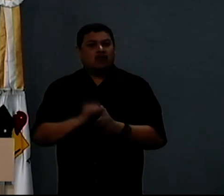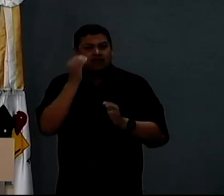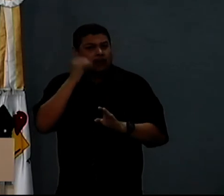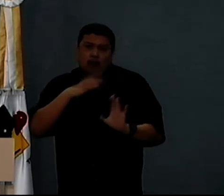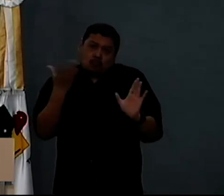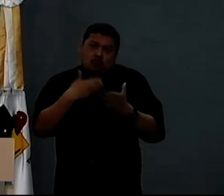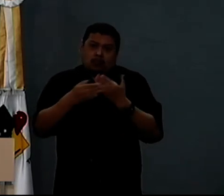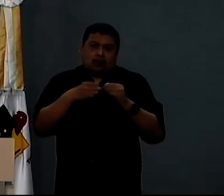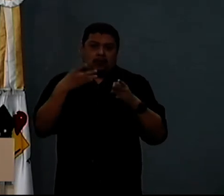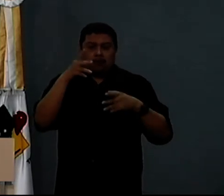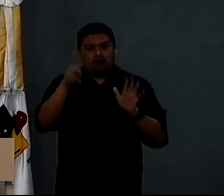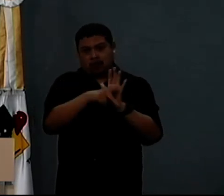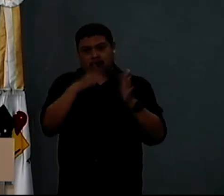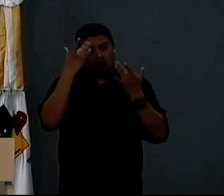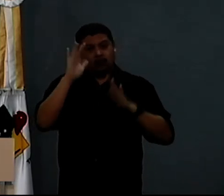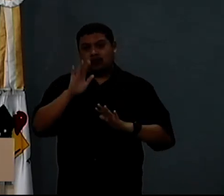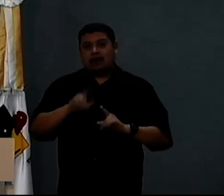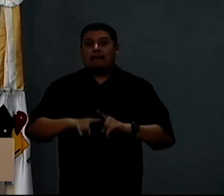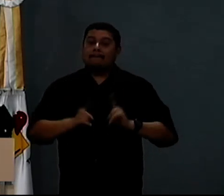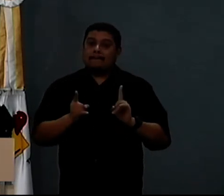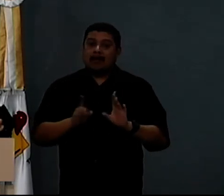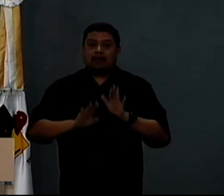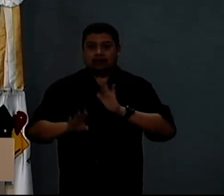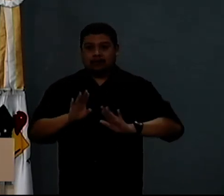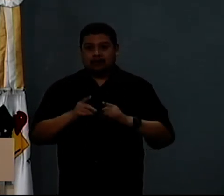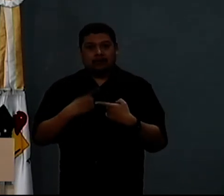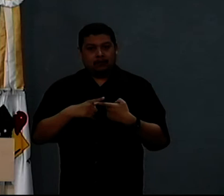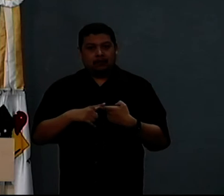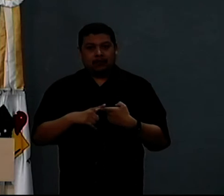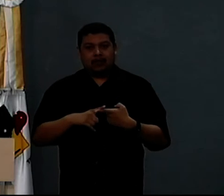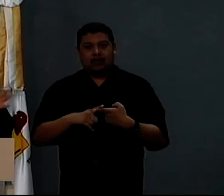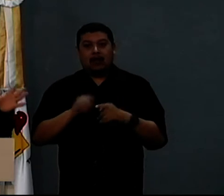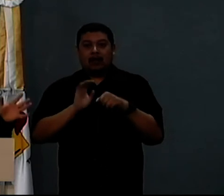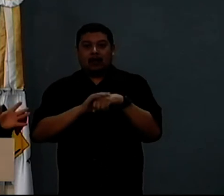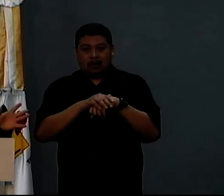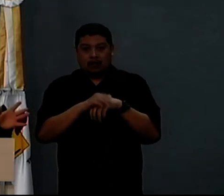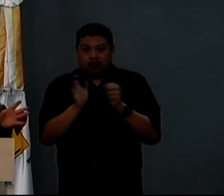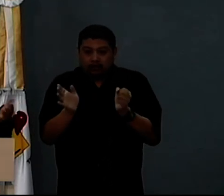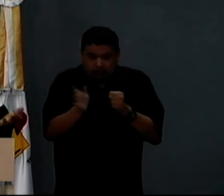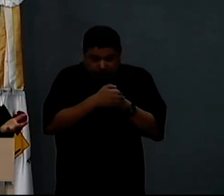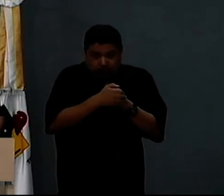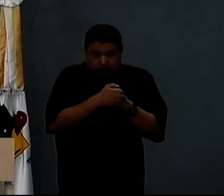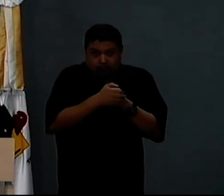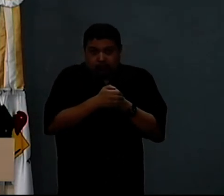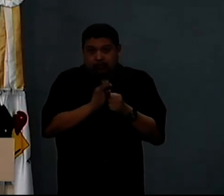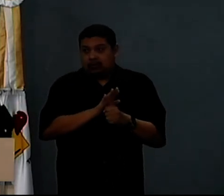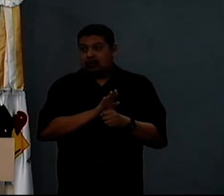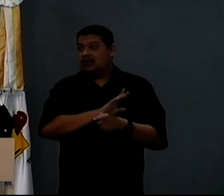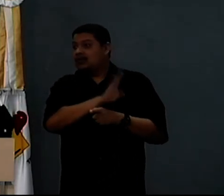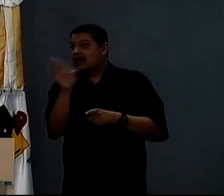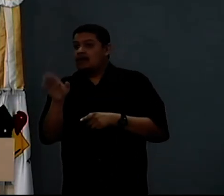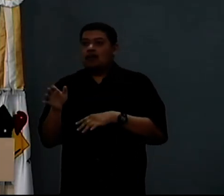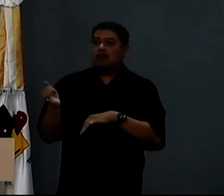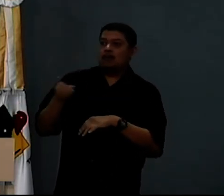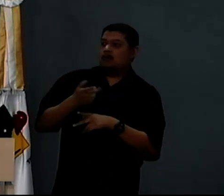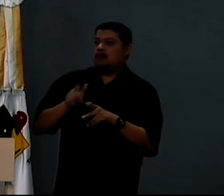tem que ser feita. Mas não daquela maneira que simplesmente ali as pessoas estão se escondendo durante o dia ali, e à noite saem para fazer alguma coisa que, de repente, não está certo.